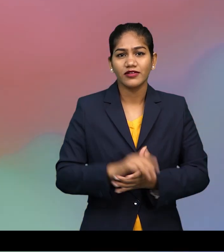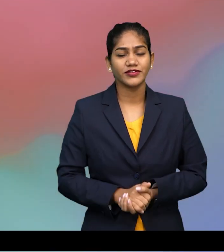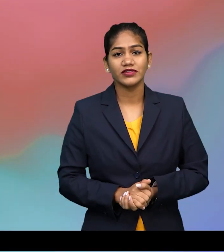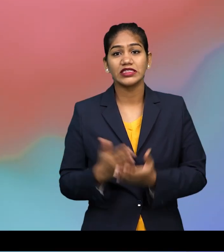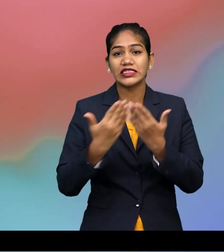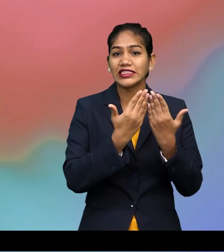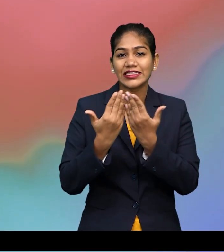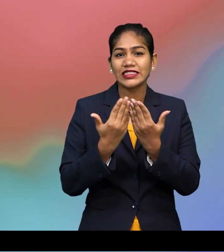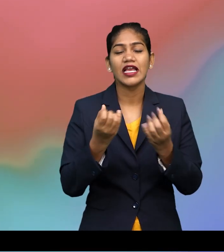साक्षरता दर,